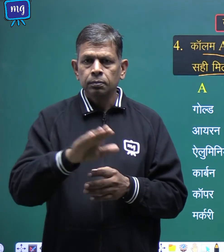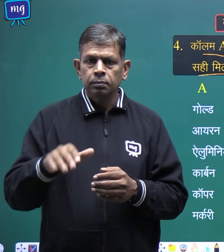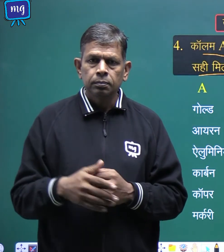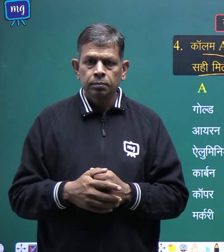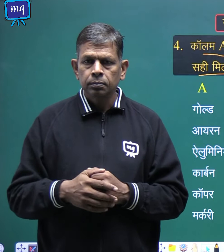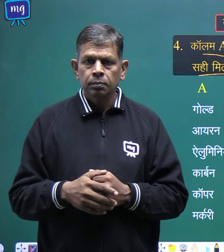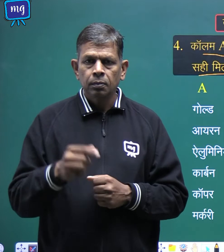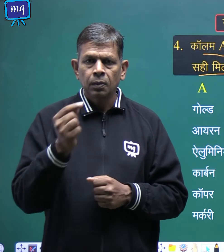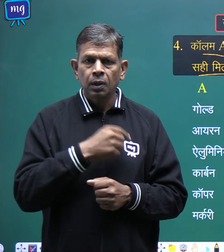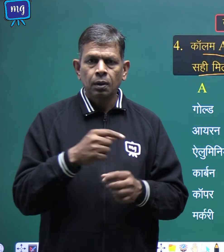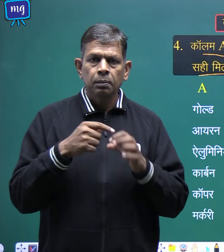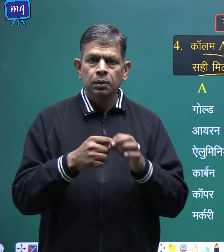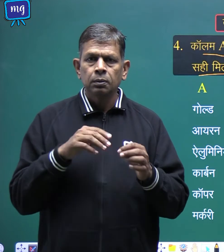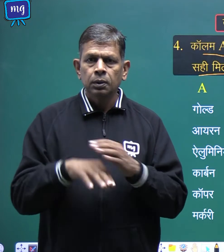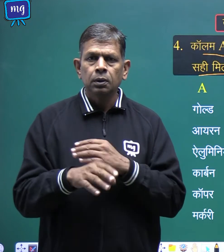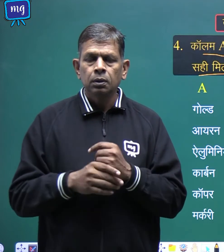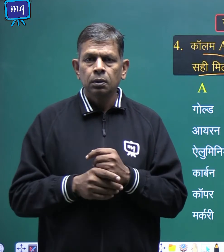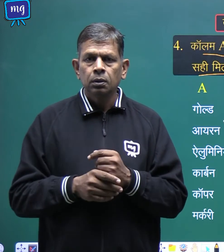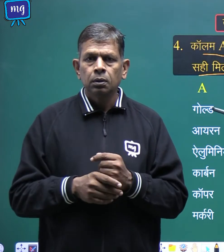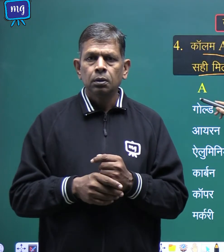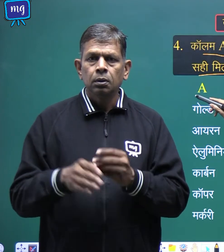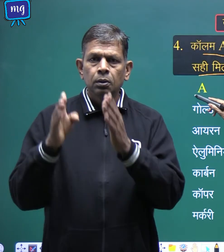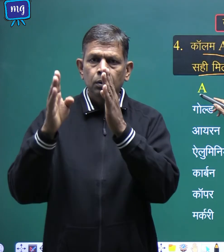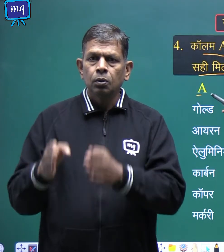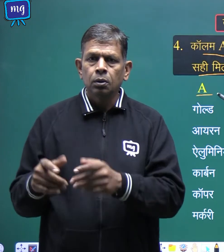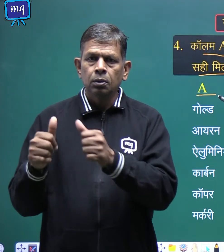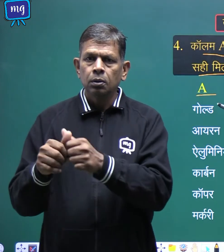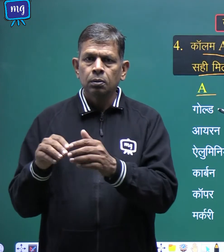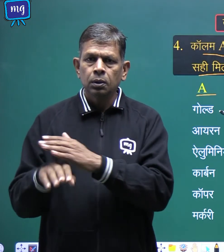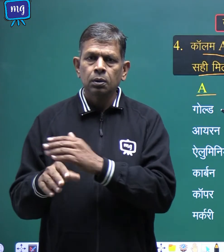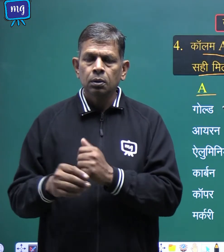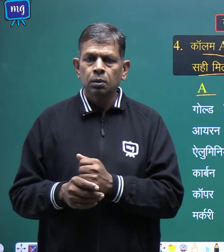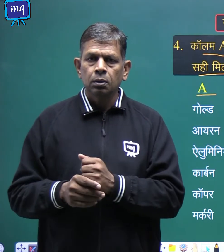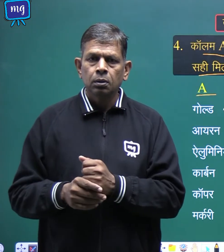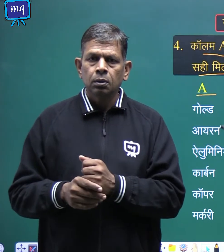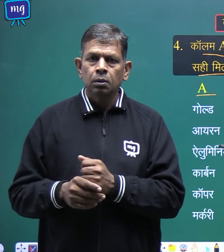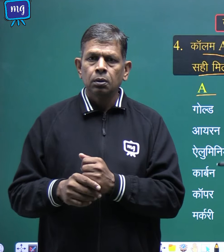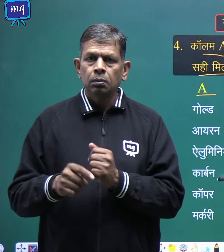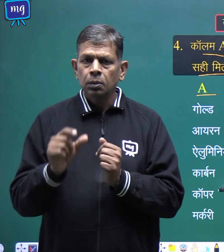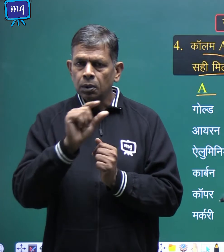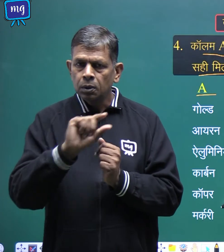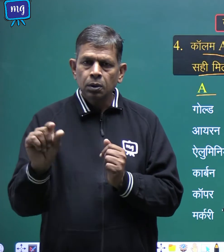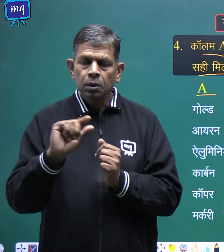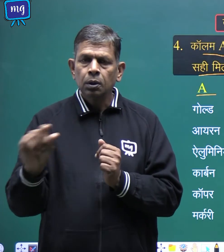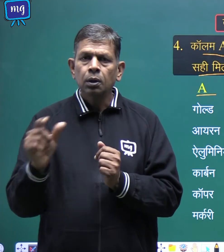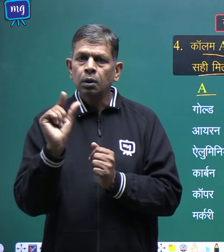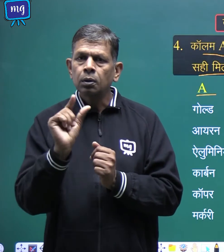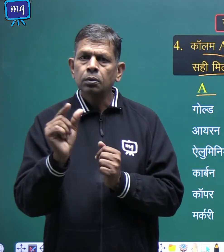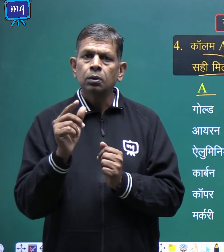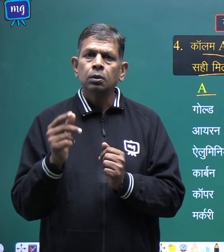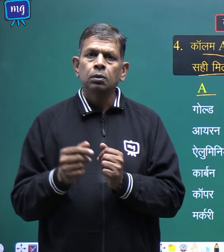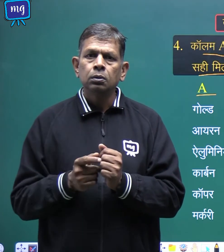बच्चों, इस प्रश्न में कॉलम ए में दिए गए शब्दों का